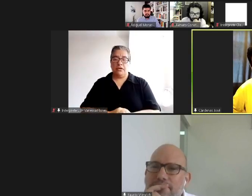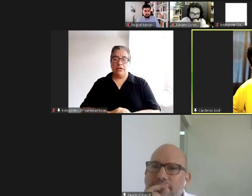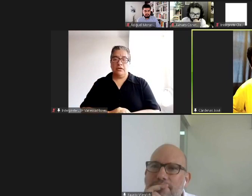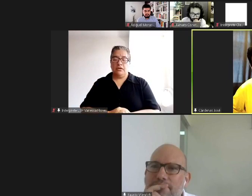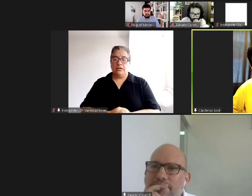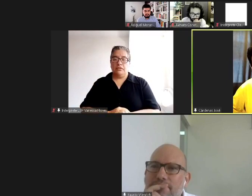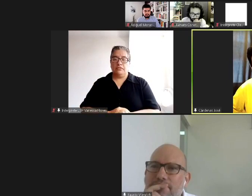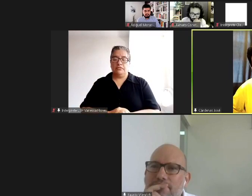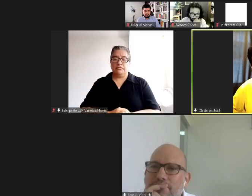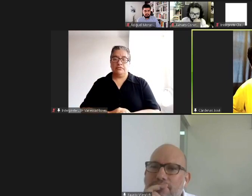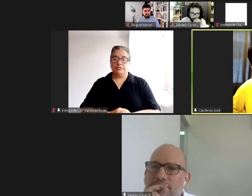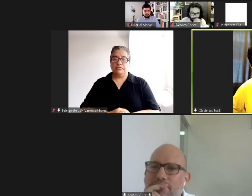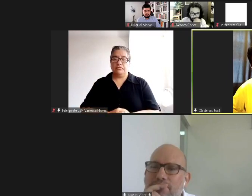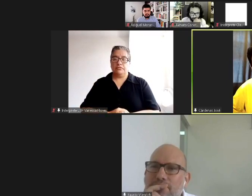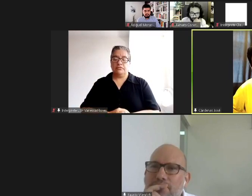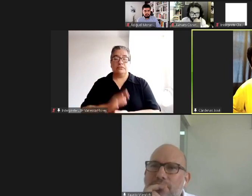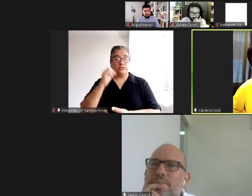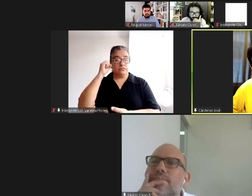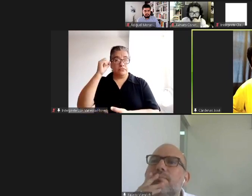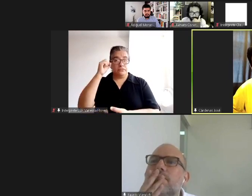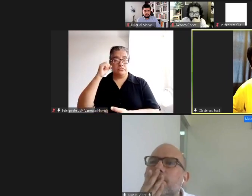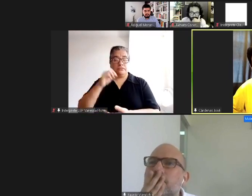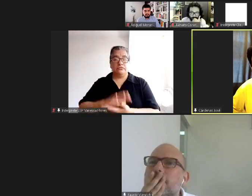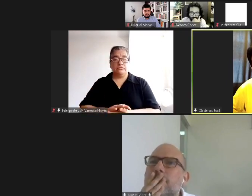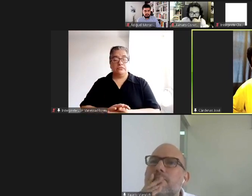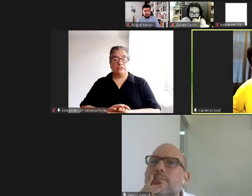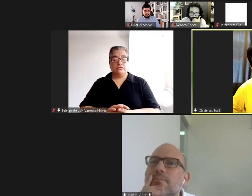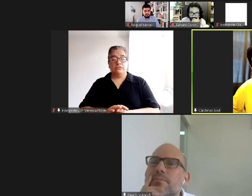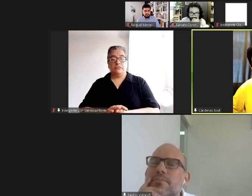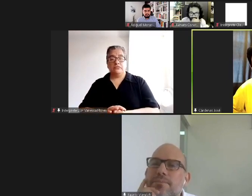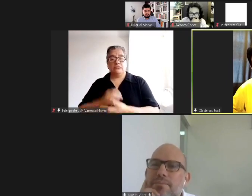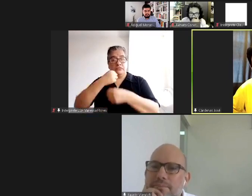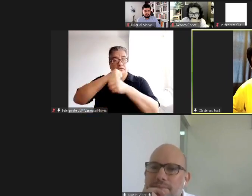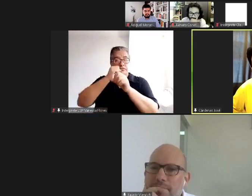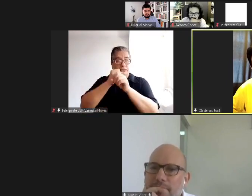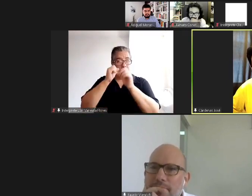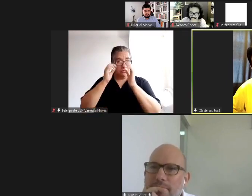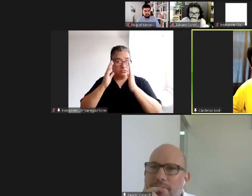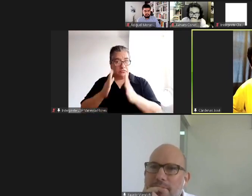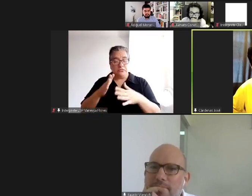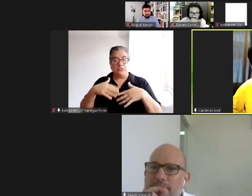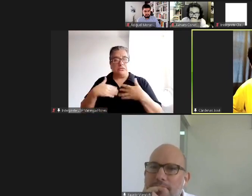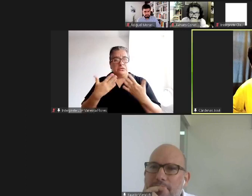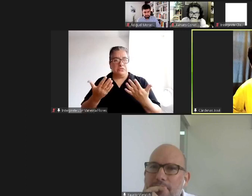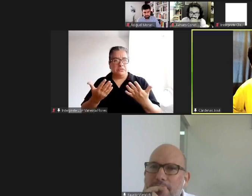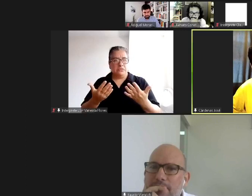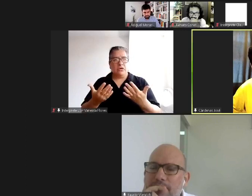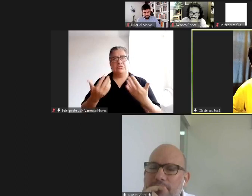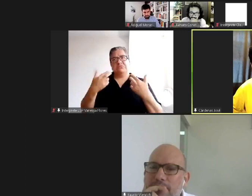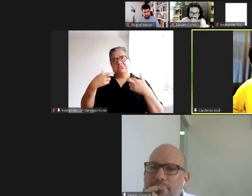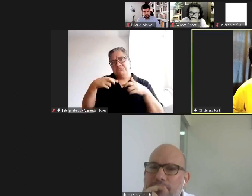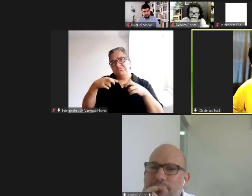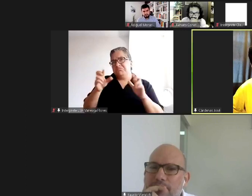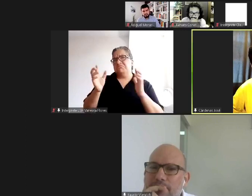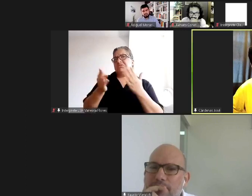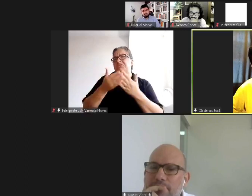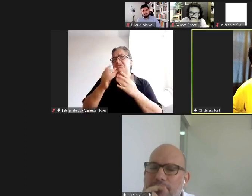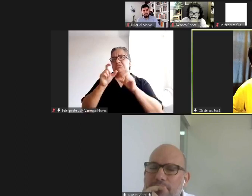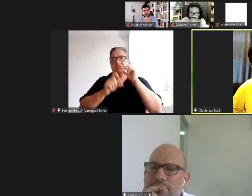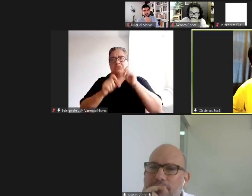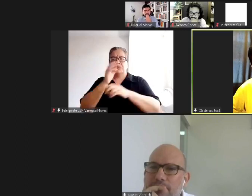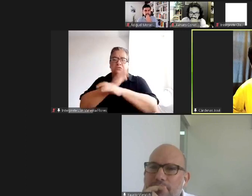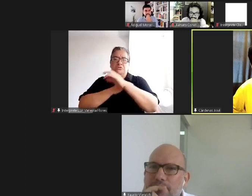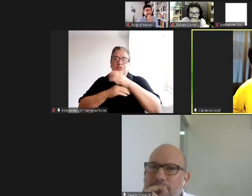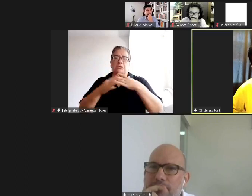caso de los derechos de autor sea un poco más permisivo, de que las personas con discapacidad se